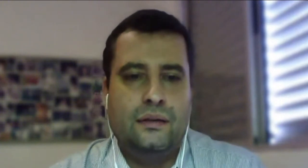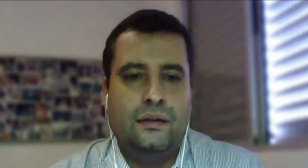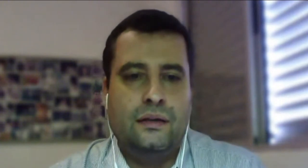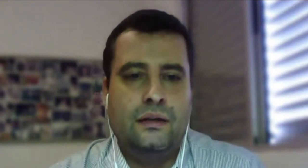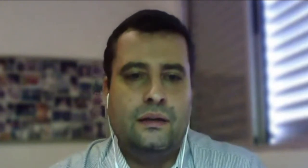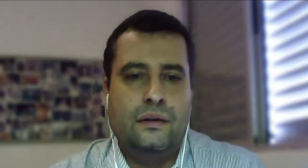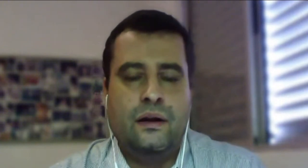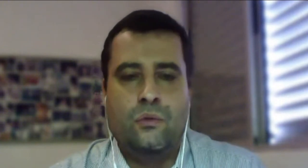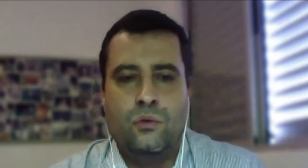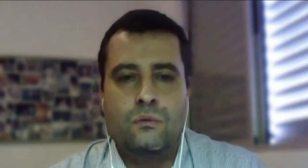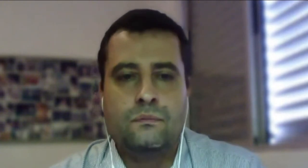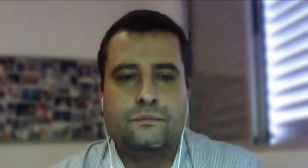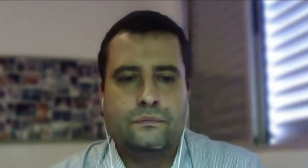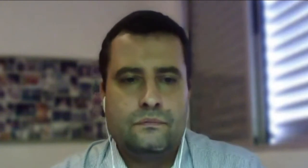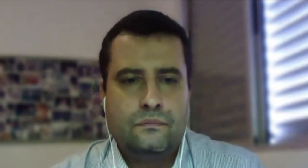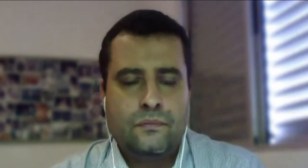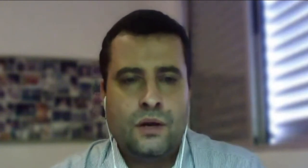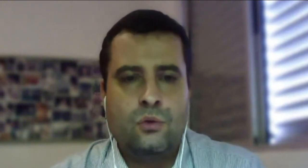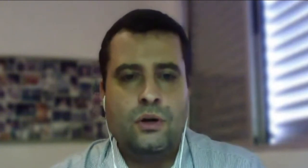buscar